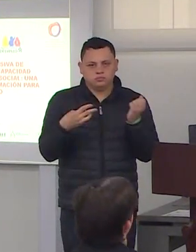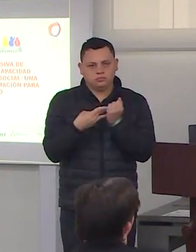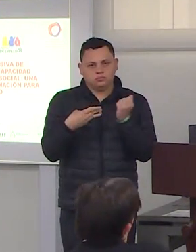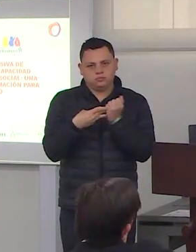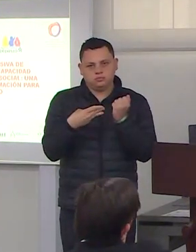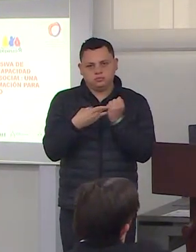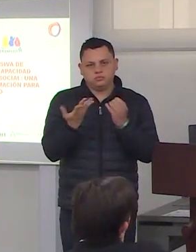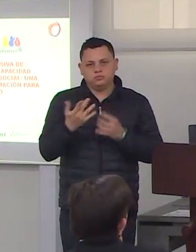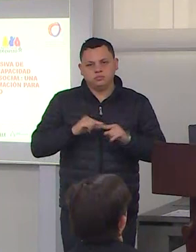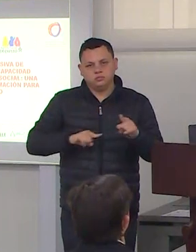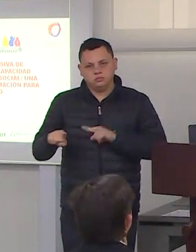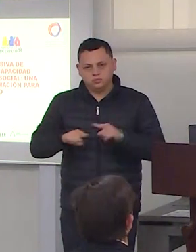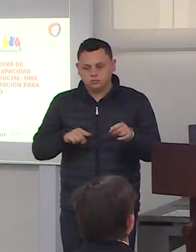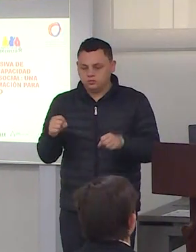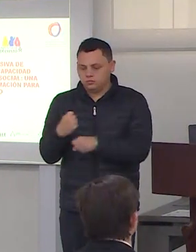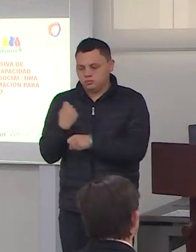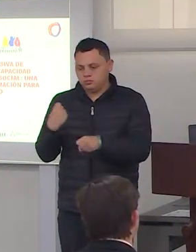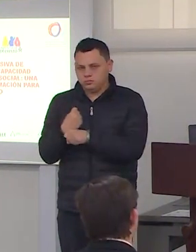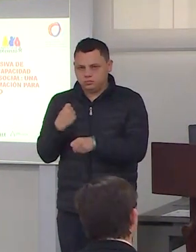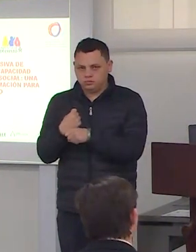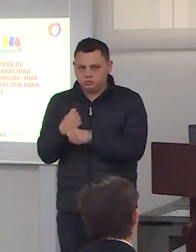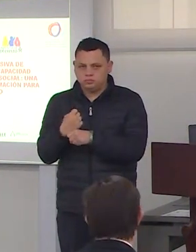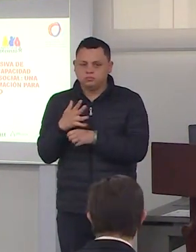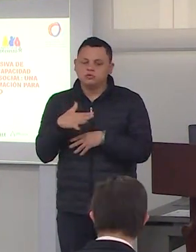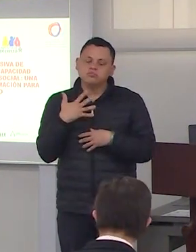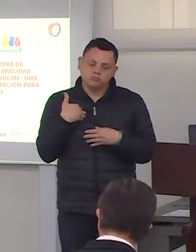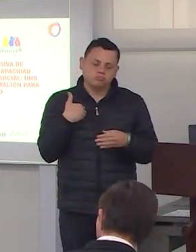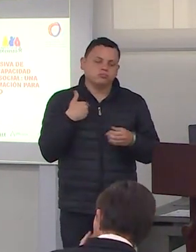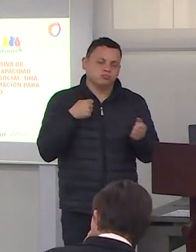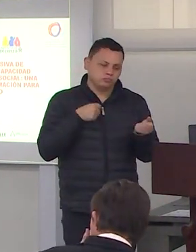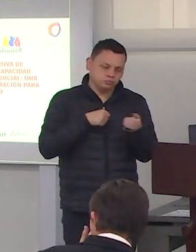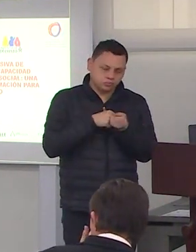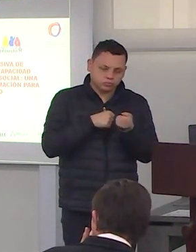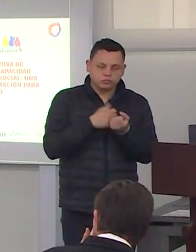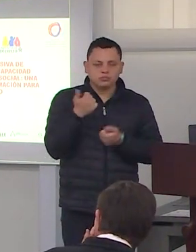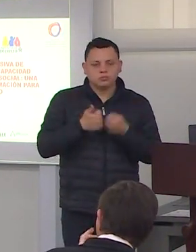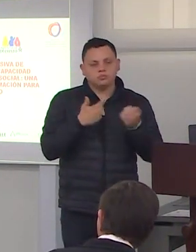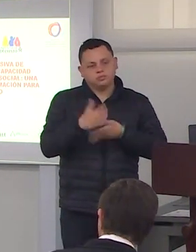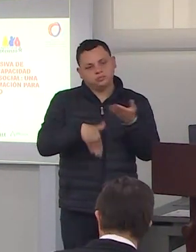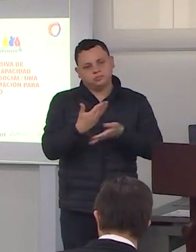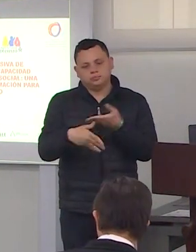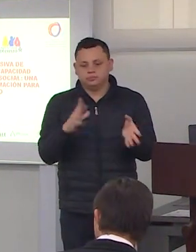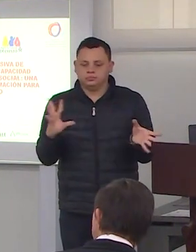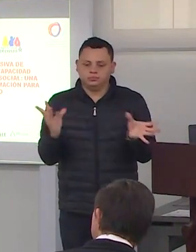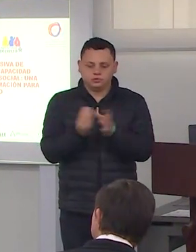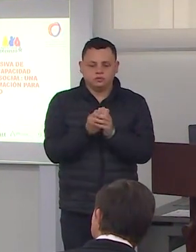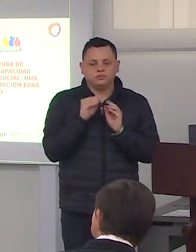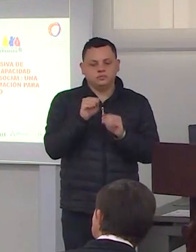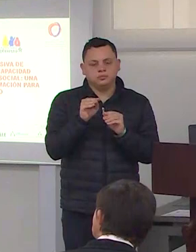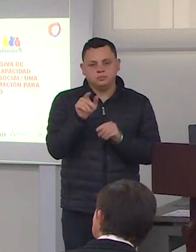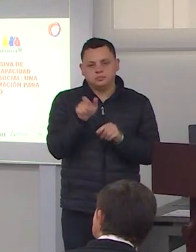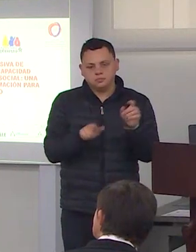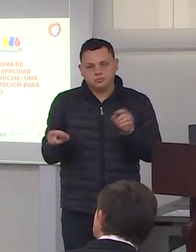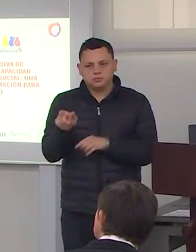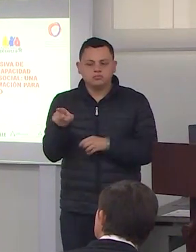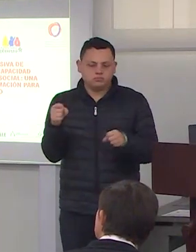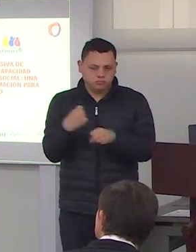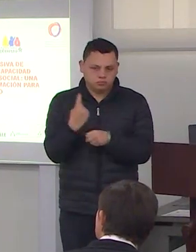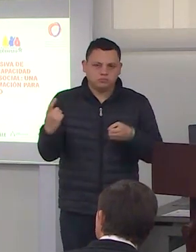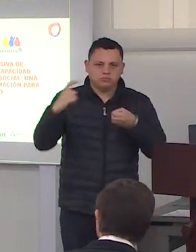desde la dirección de empleo y trabajo, apoyo los procesos de inclusión educativa, la formación para el trabajo